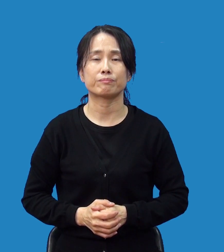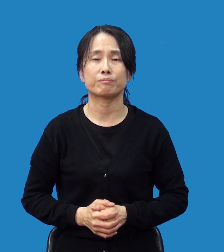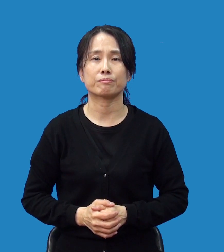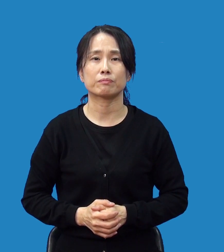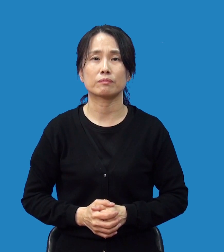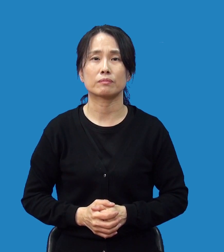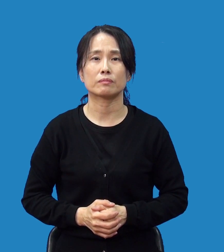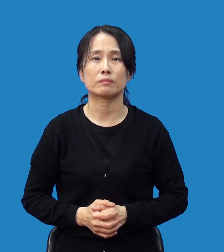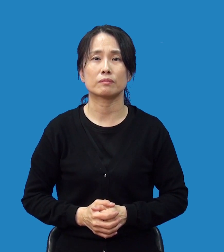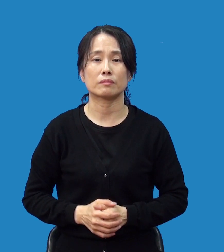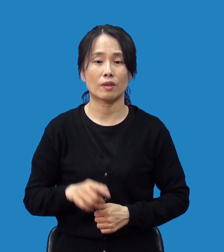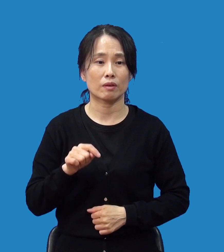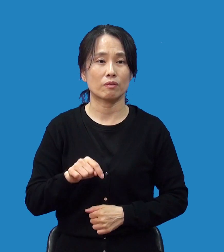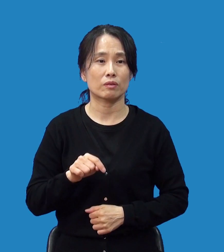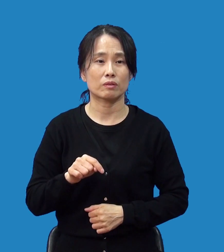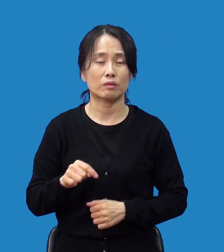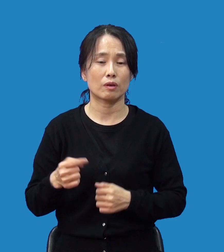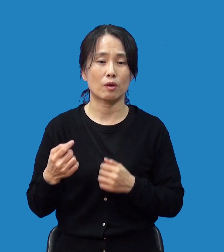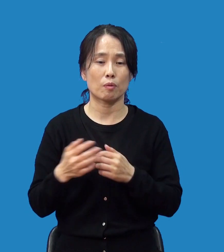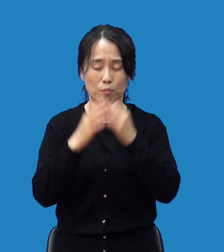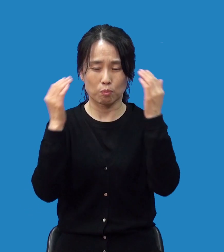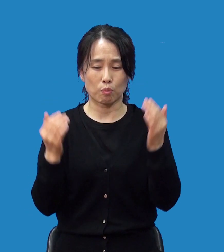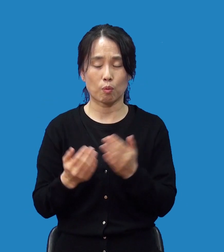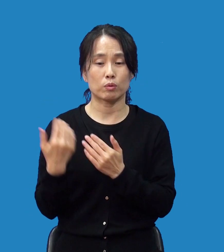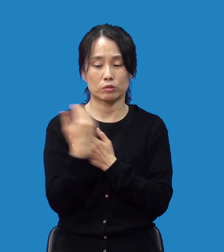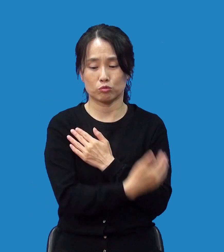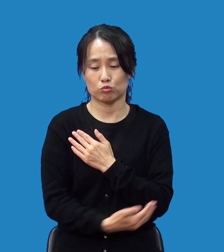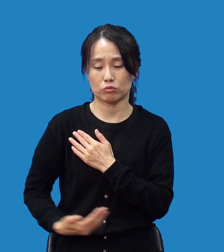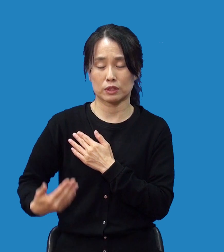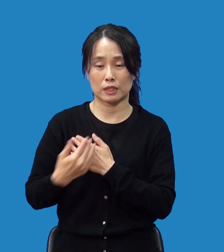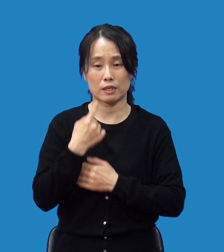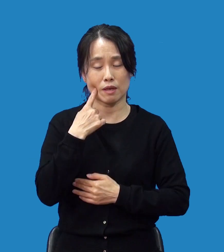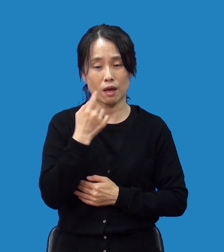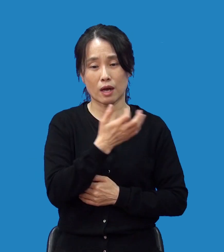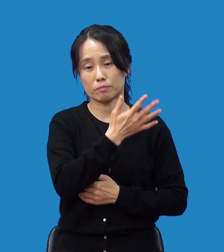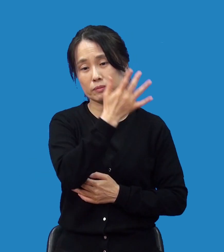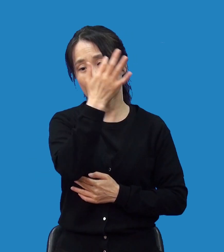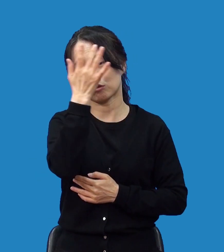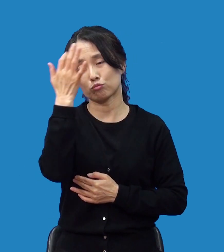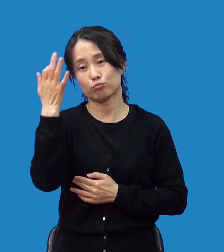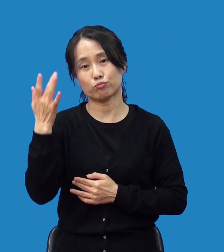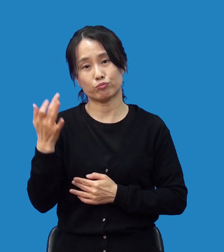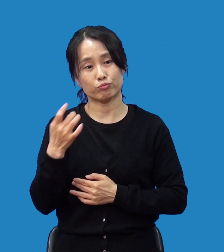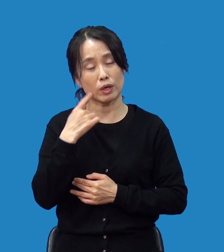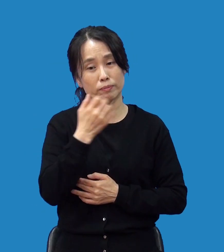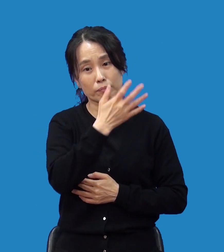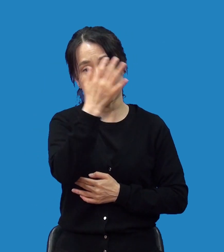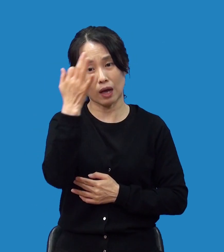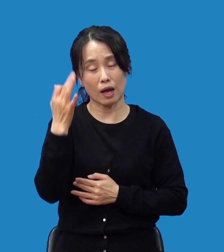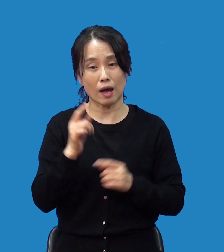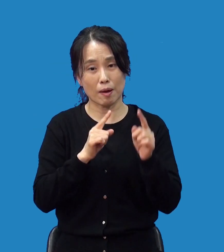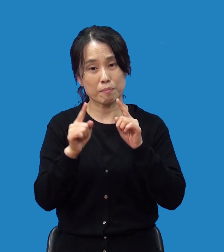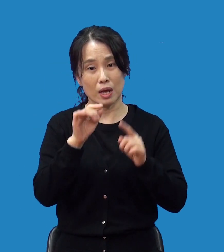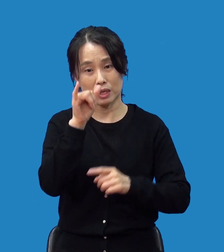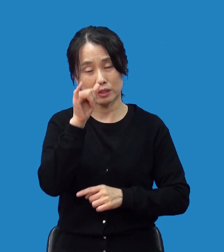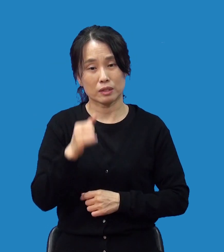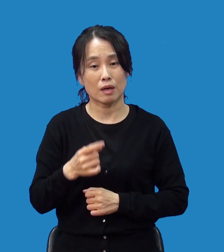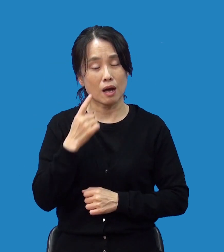여기에 모든 육체의 아름다움은 아름답다는 이 말이 나오죠. 이